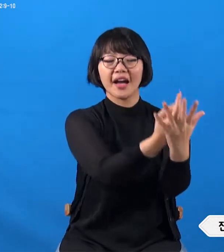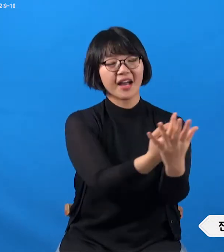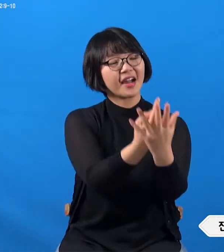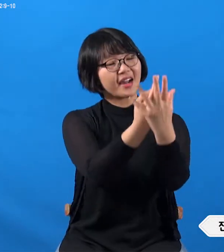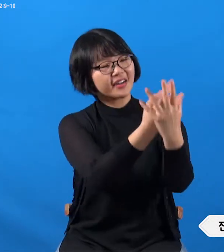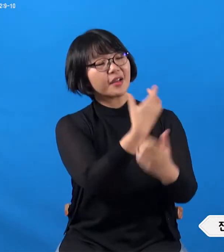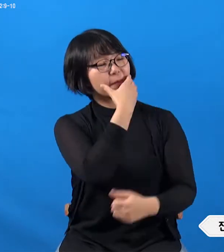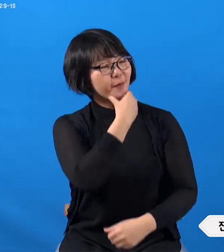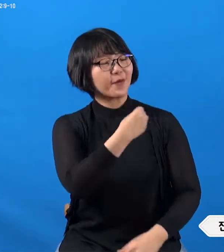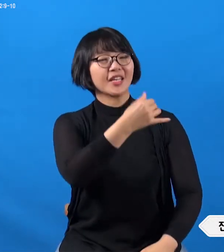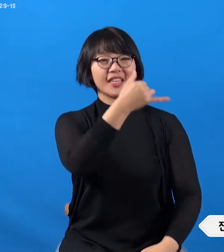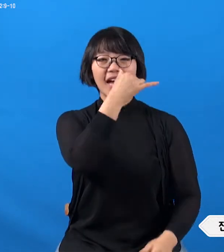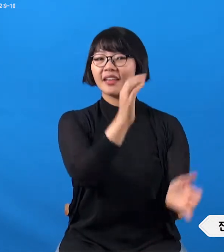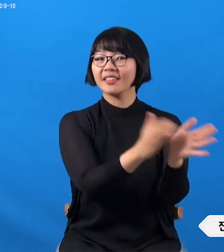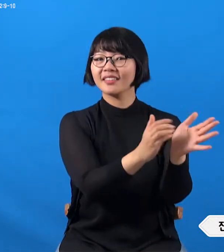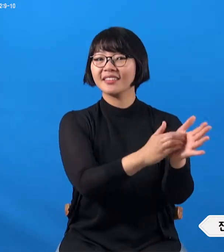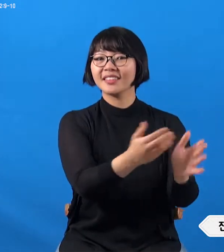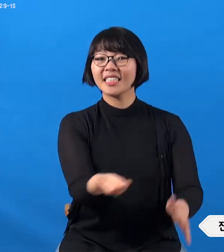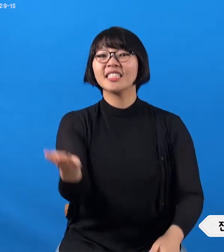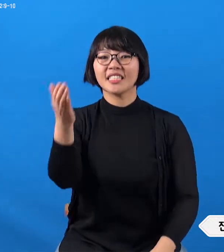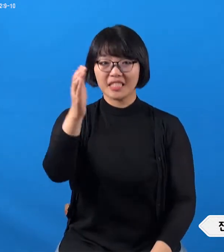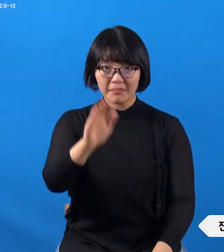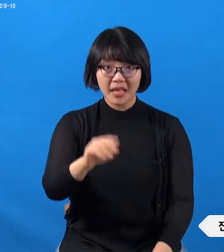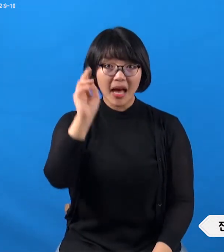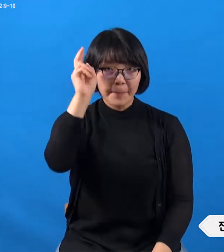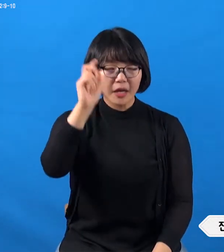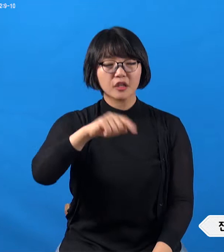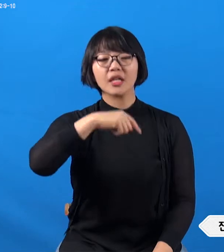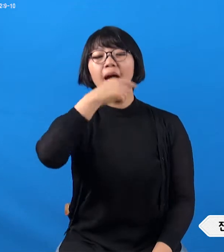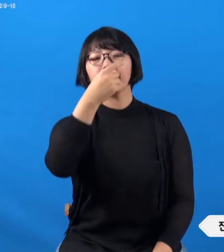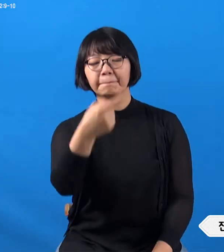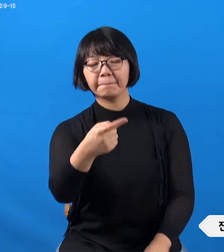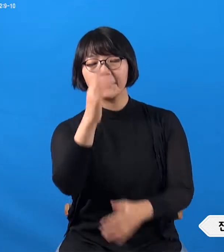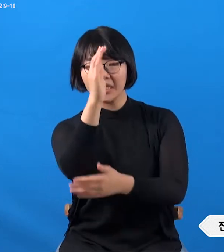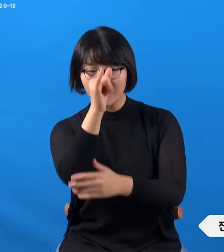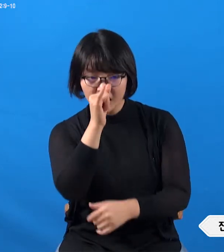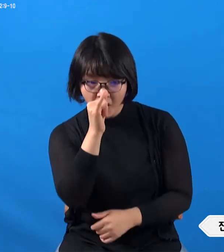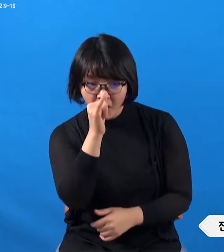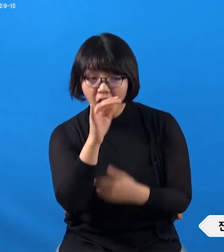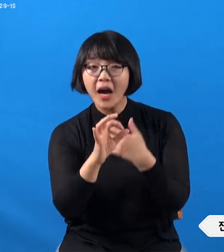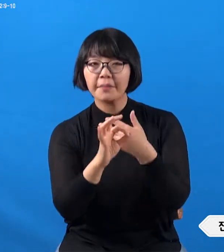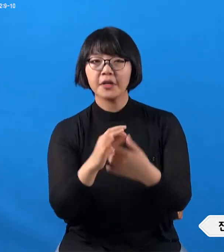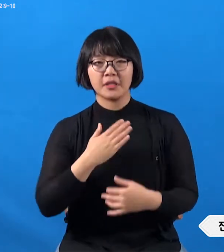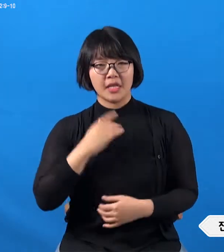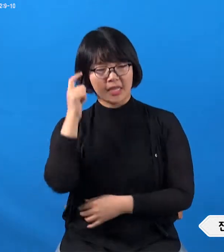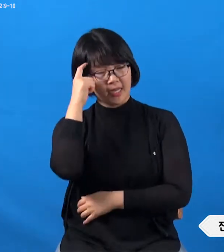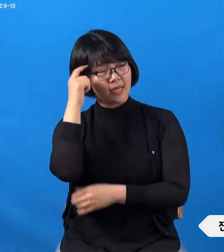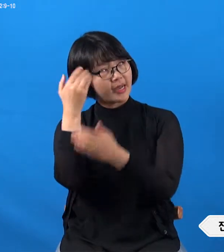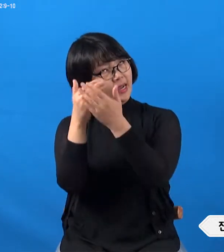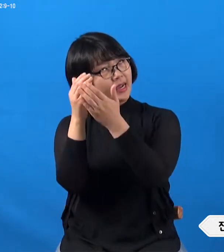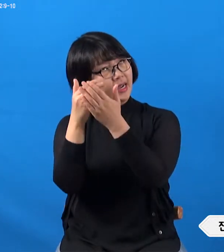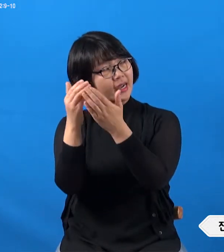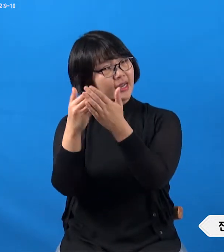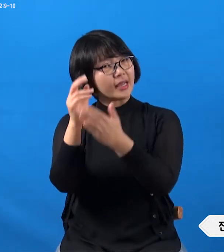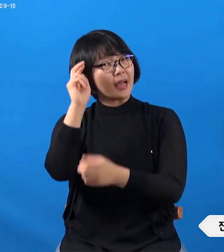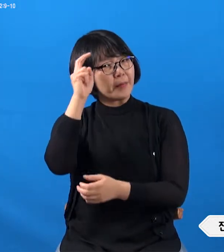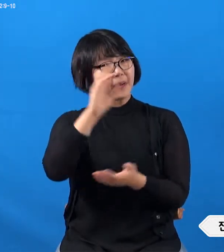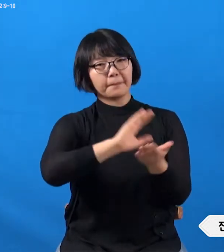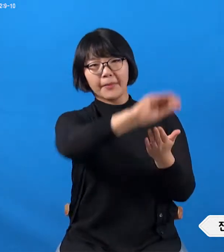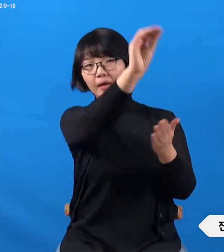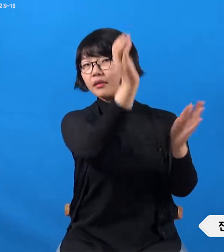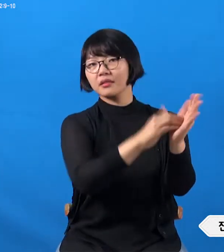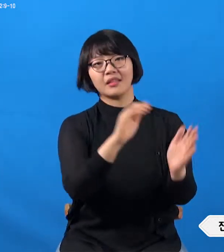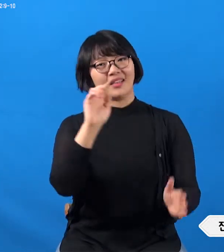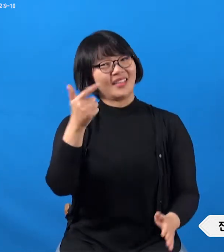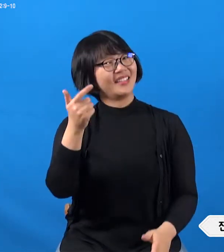살았다라고 이야기를 끝내지만, 후기가 있다고 한다면 저는 그 백조가 그냥 거기서 사라지지 않았을